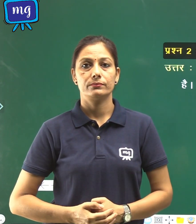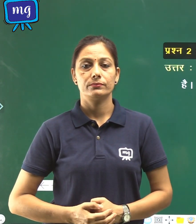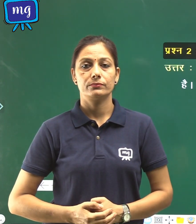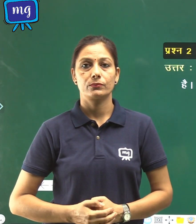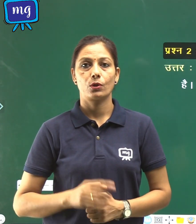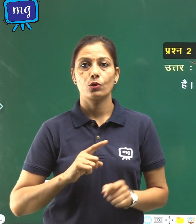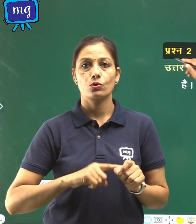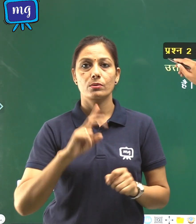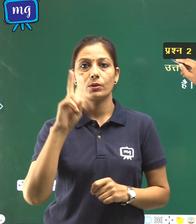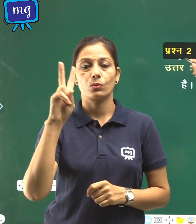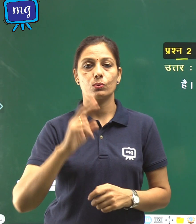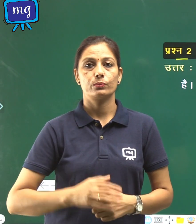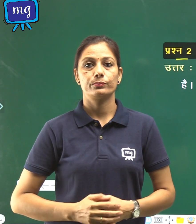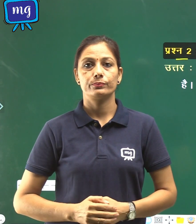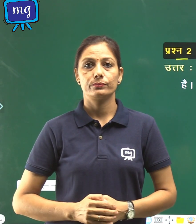प्रश्न 2,